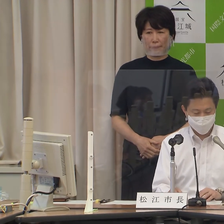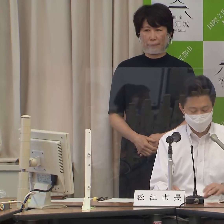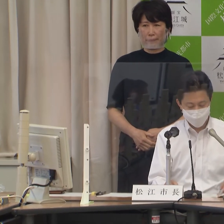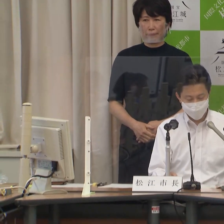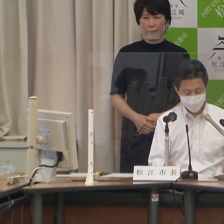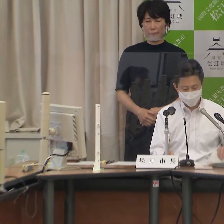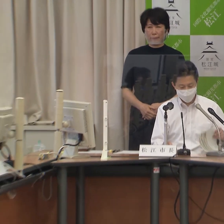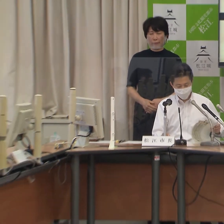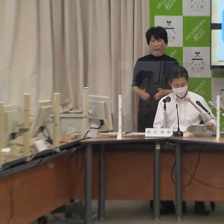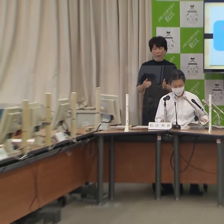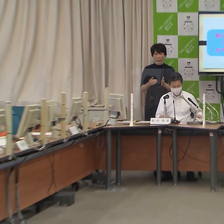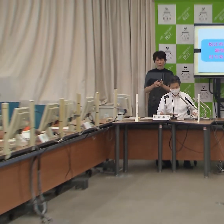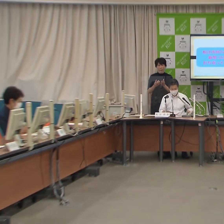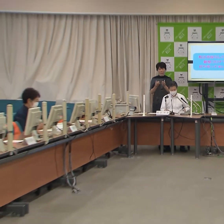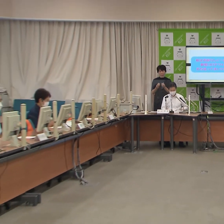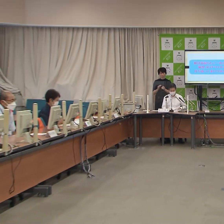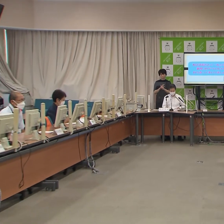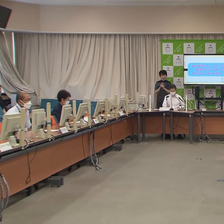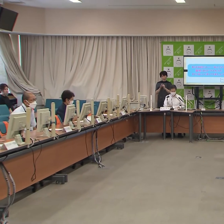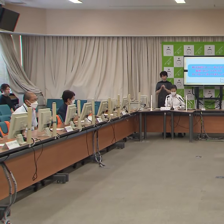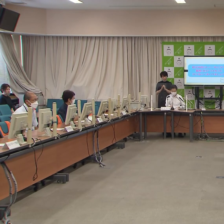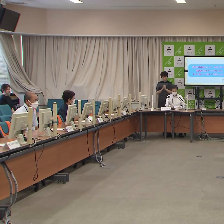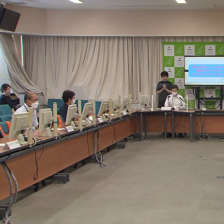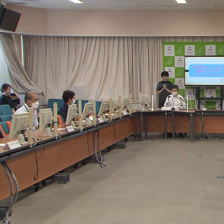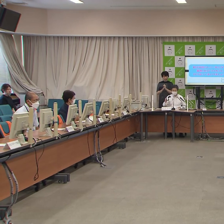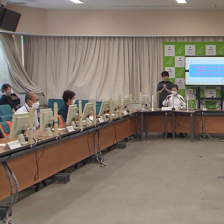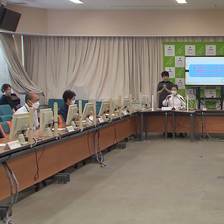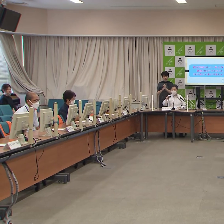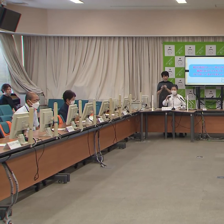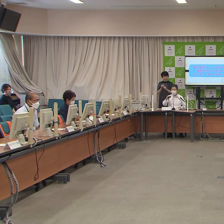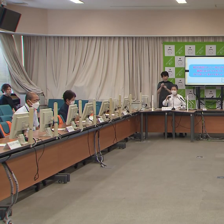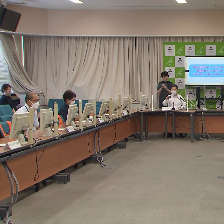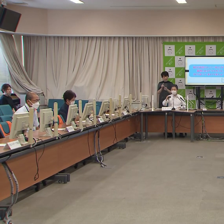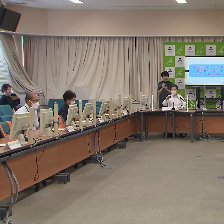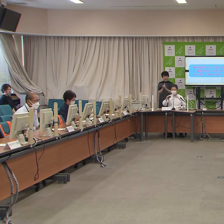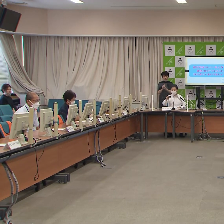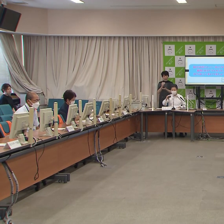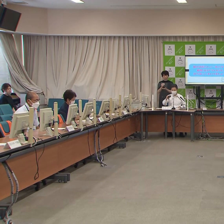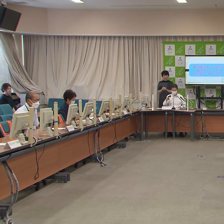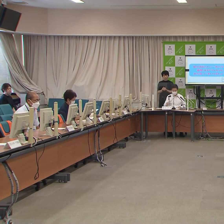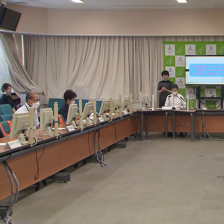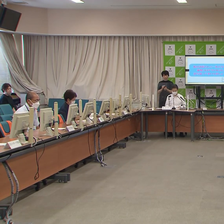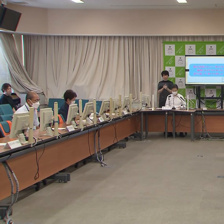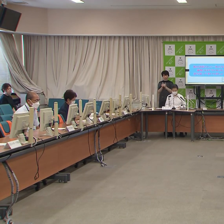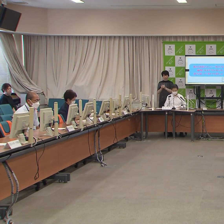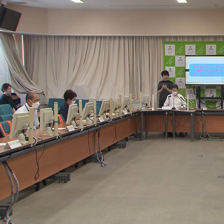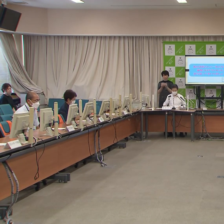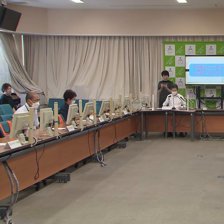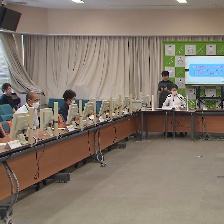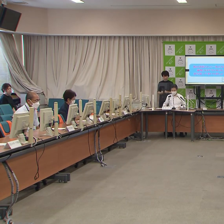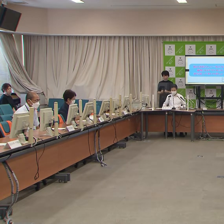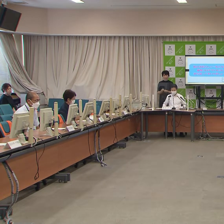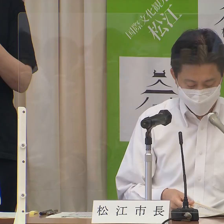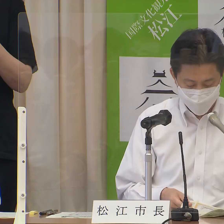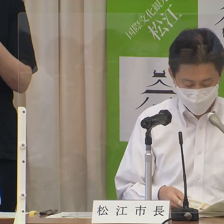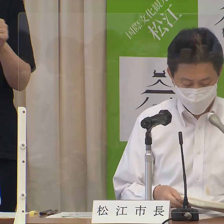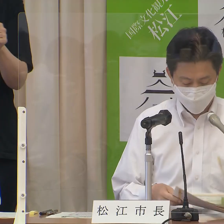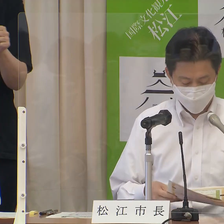以上をもちまして、新型コロナウイルス感染症対策本部会議を終了いたします。